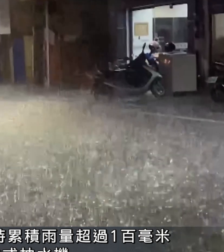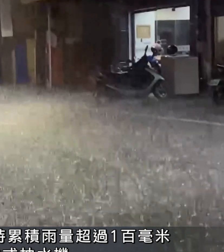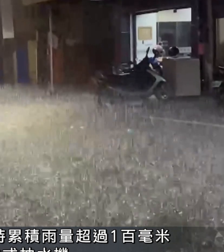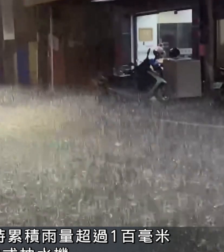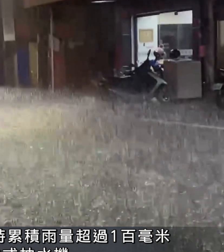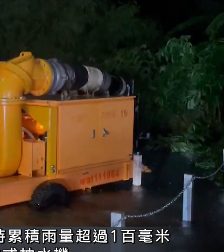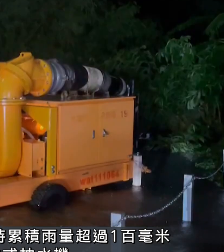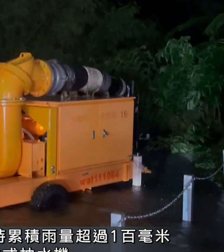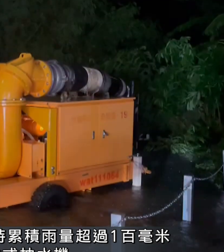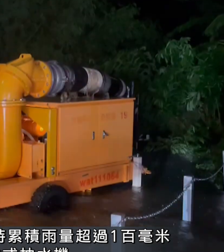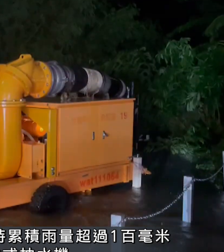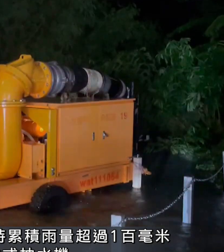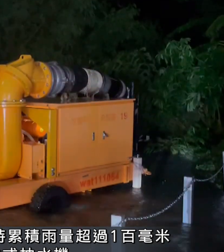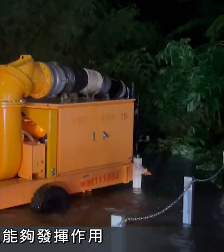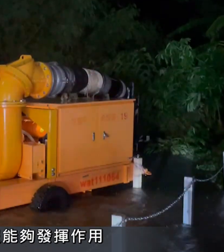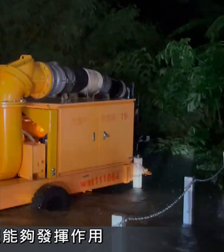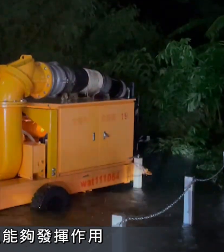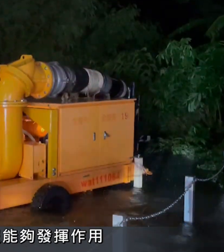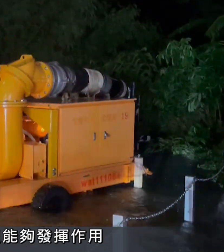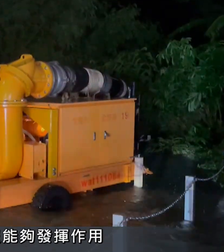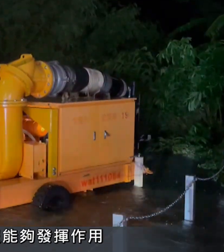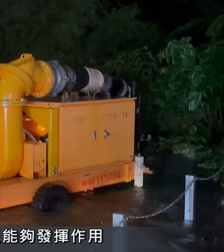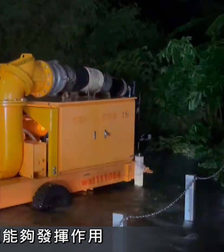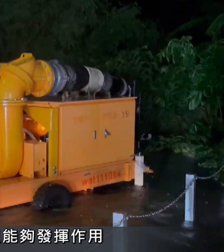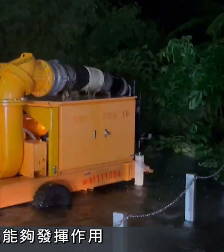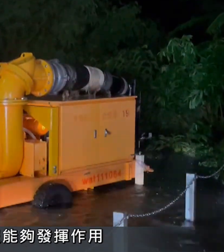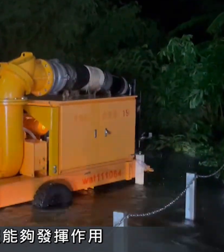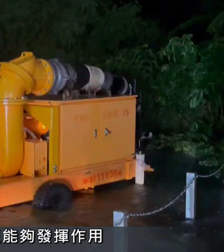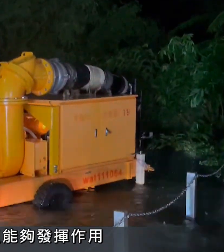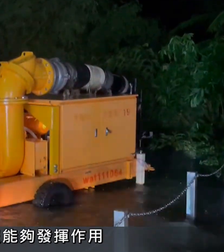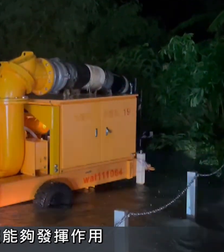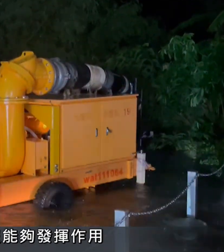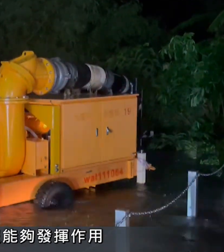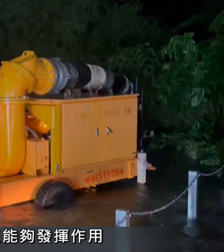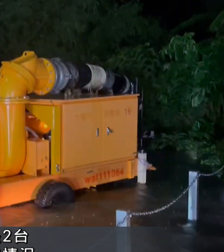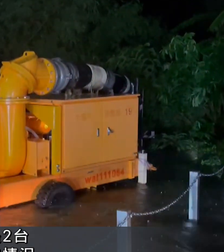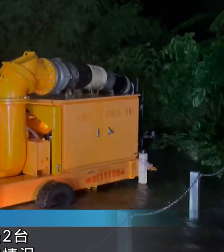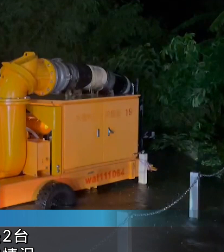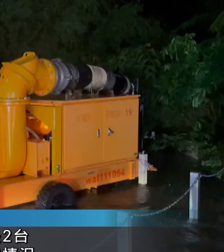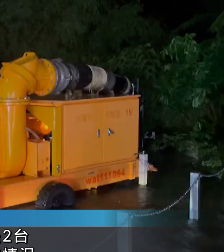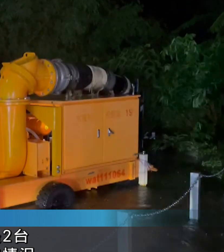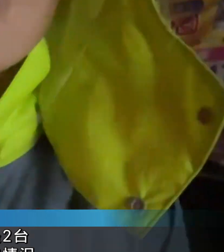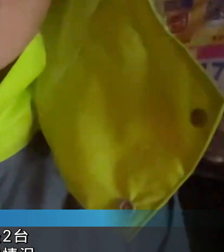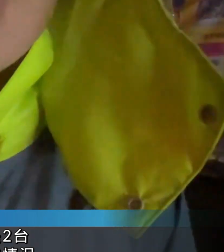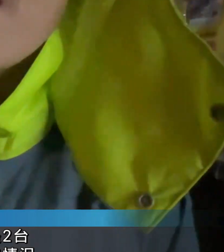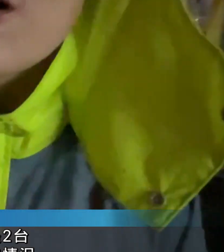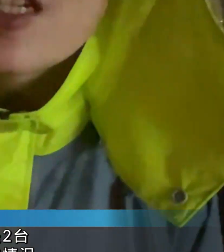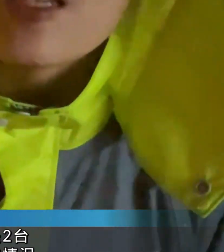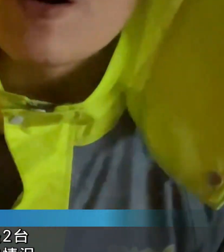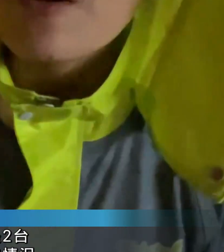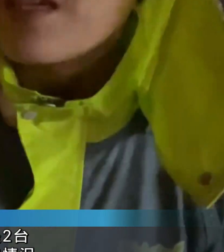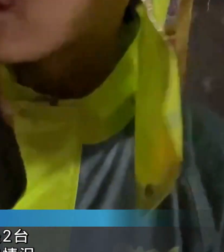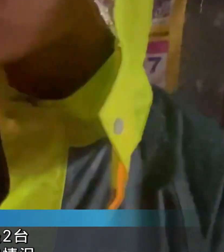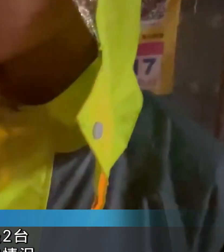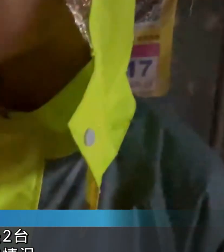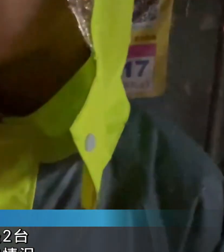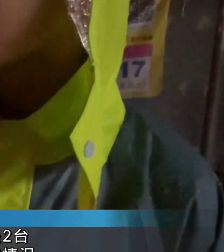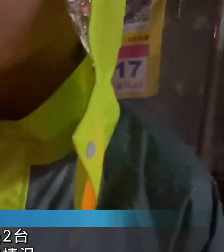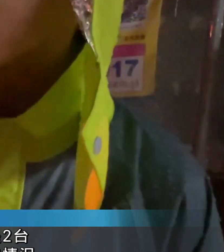动式抽水机，但因为雨势过大，没能够发挥作用。 愤怒的移抽啊，现在是2台都启动移抽的情况。